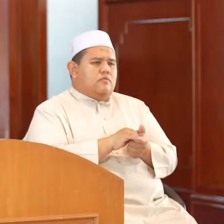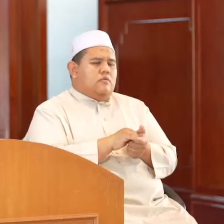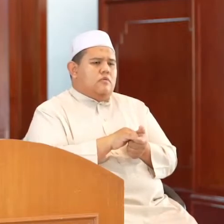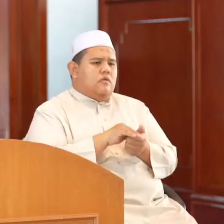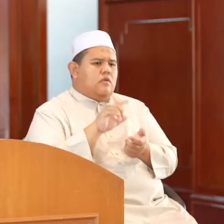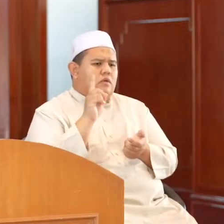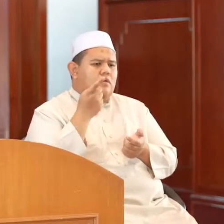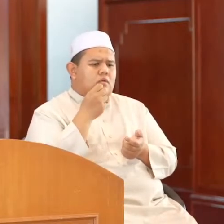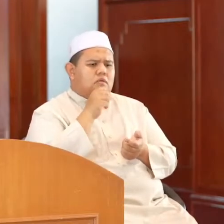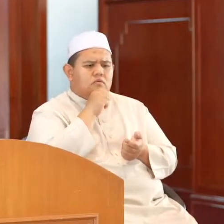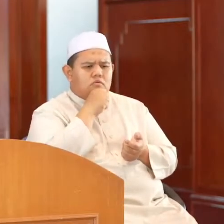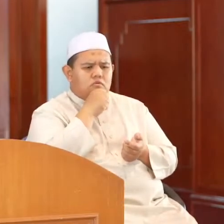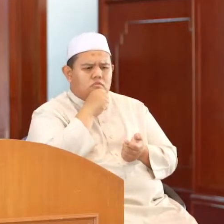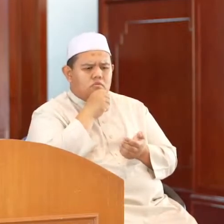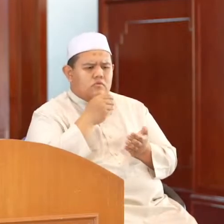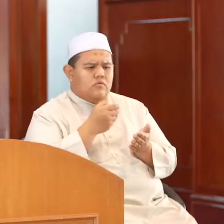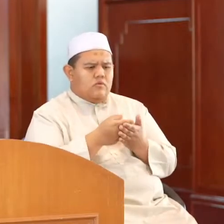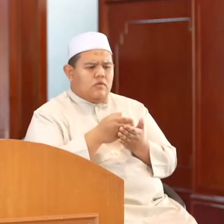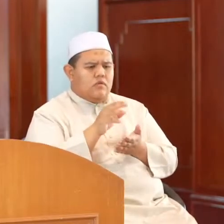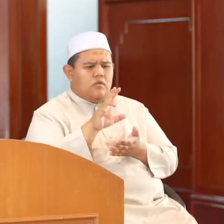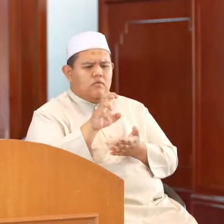Hanya umur kat 50 tahun.